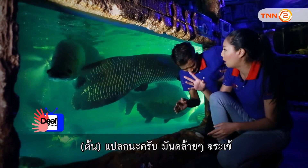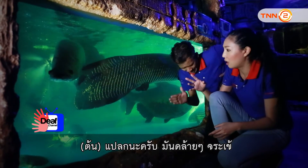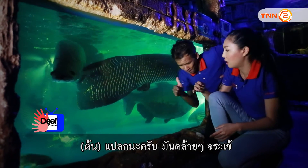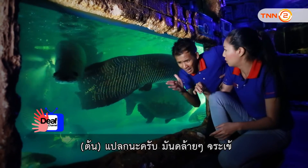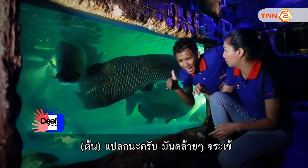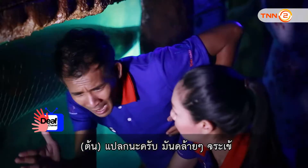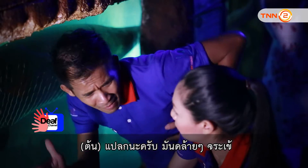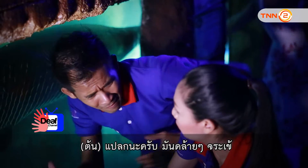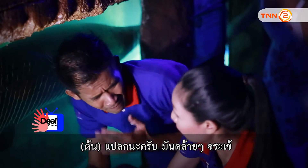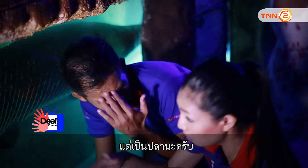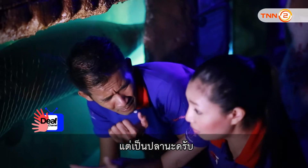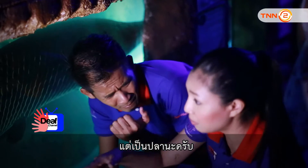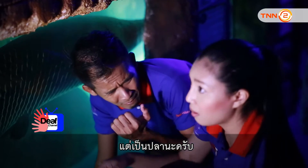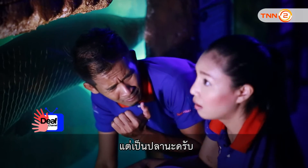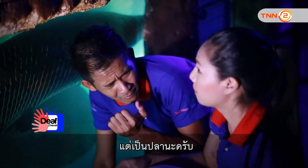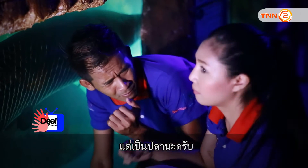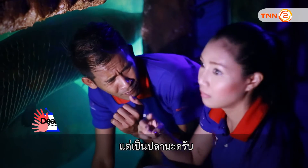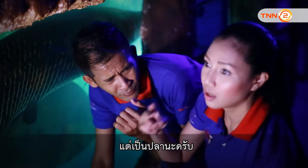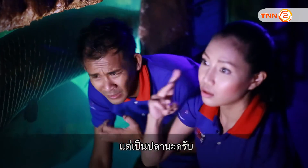มันคล้ายจระเข้แต่เป็นปลานะครับ